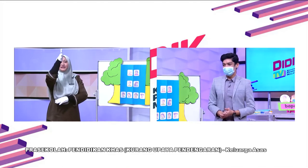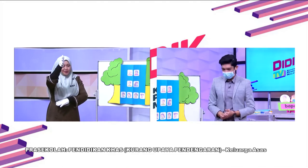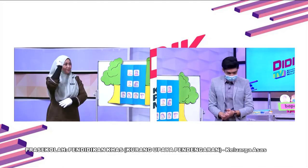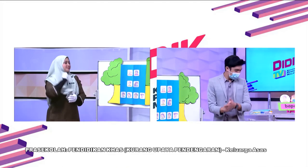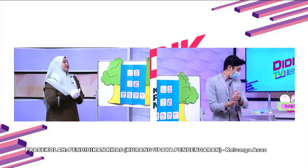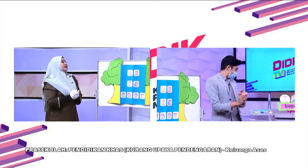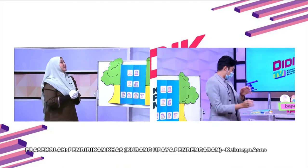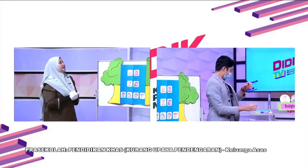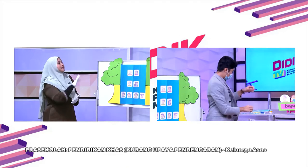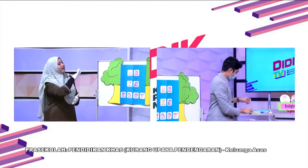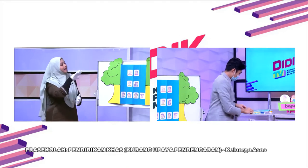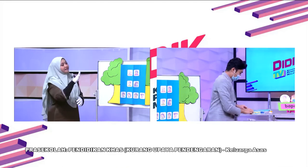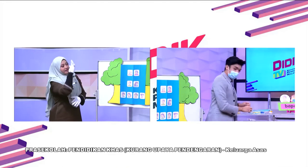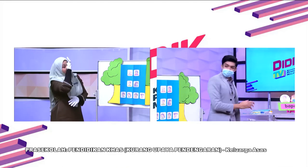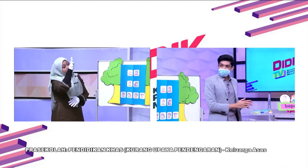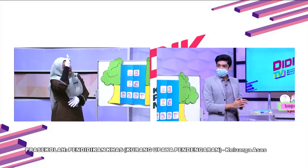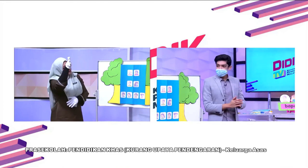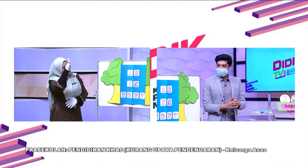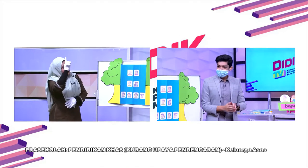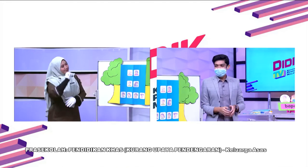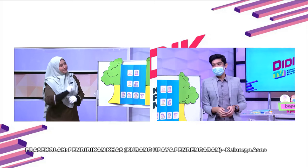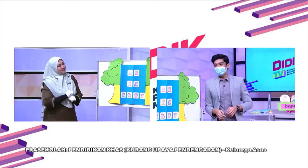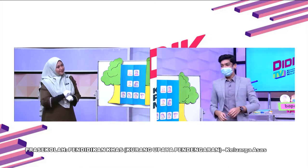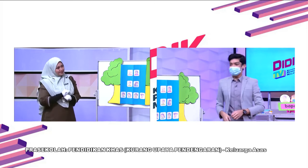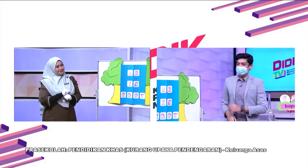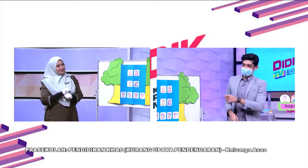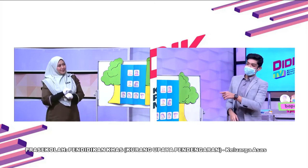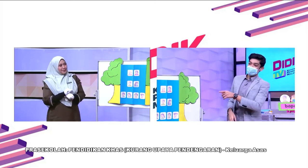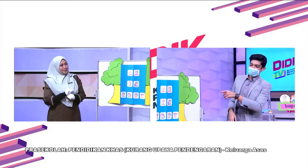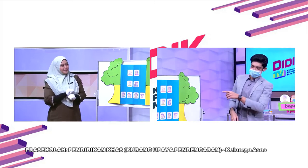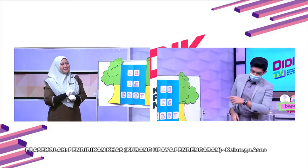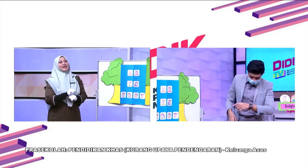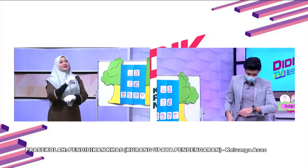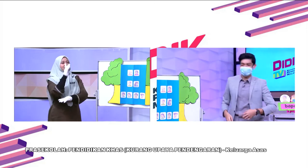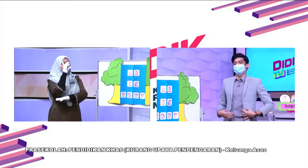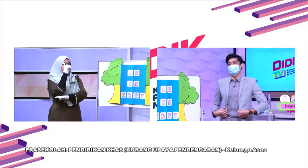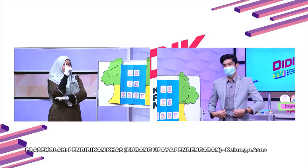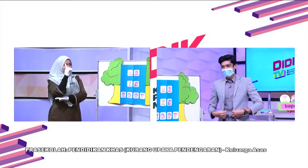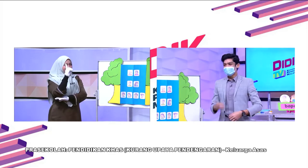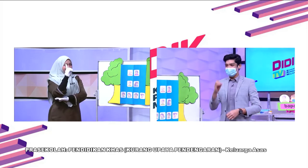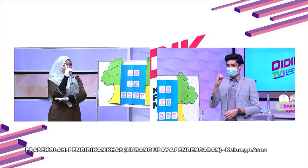oke ejaan datuk-datuk melekat huruf dj.gue di